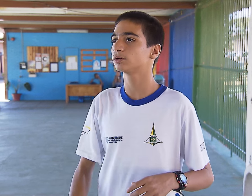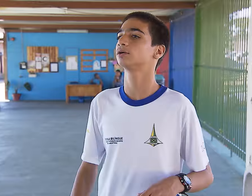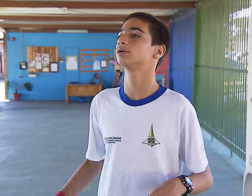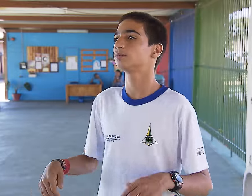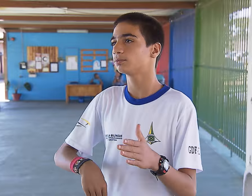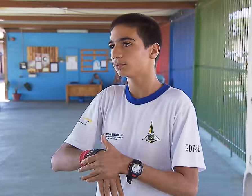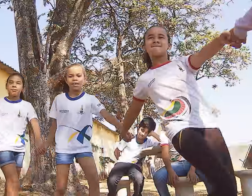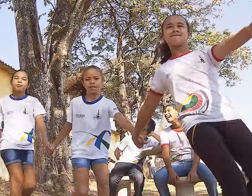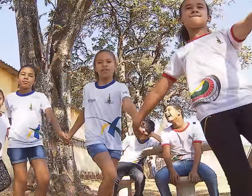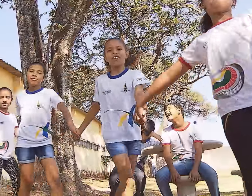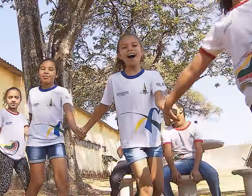com isso.